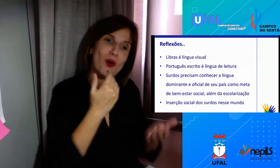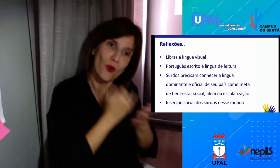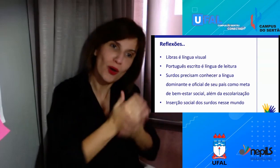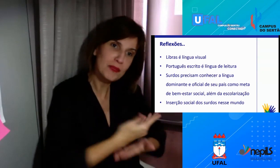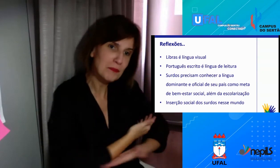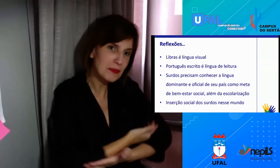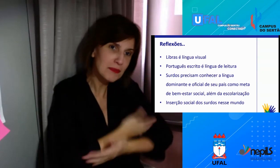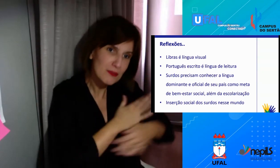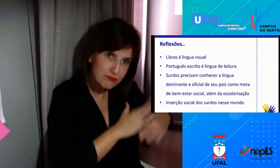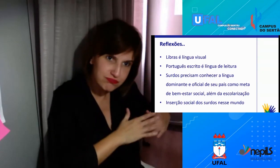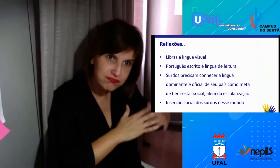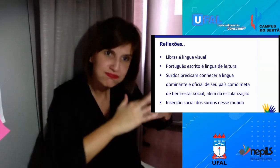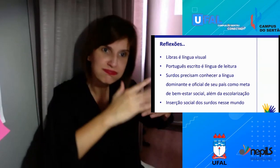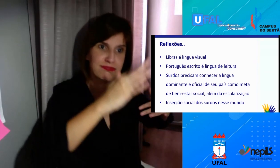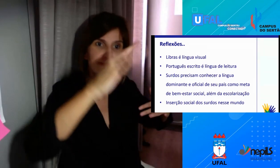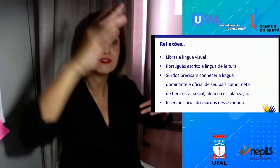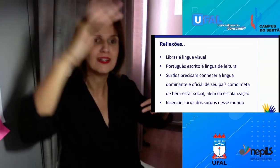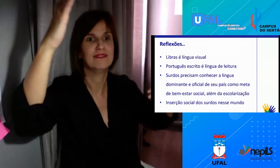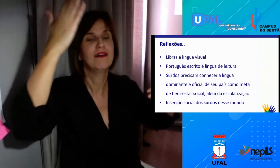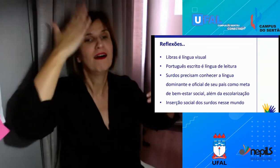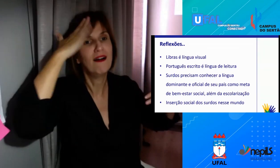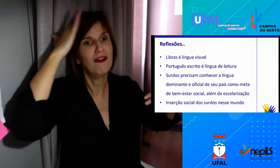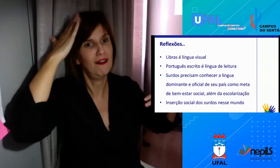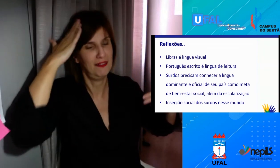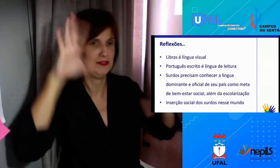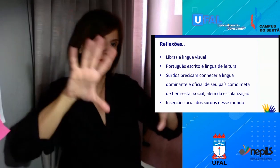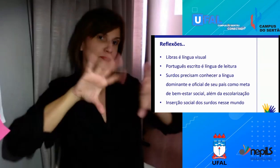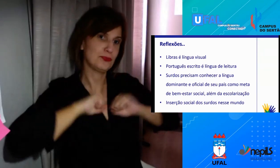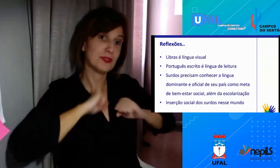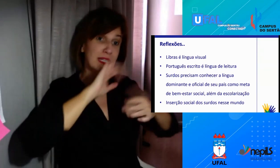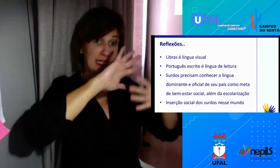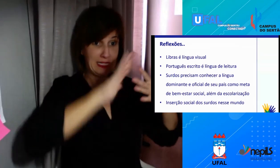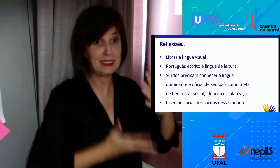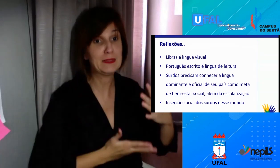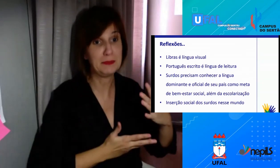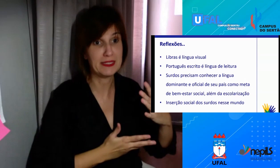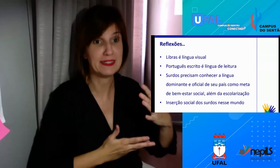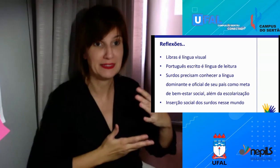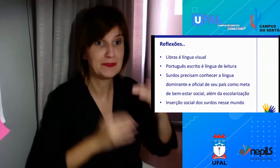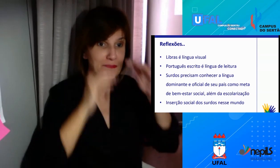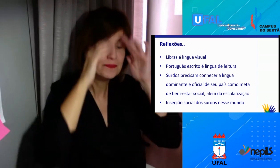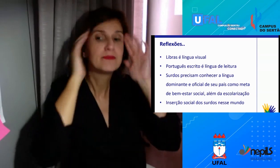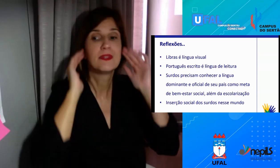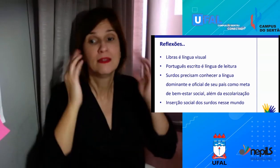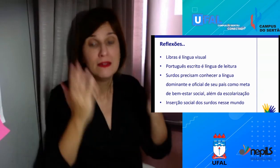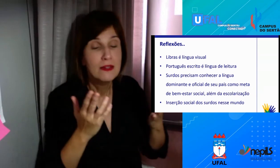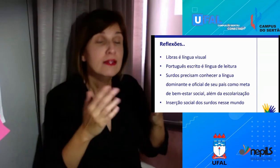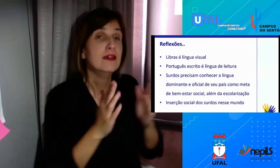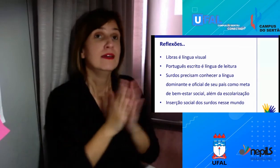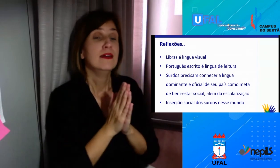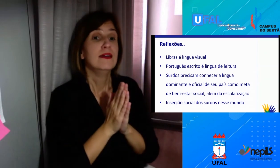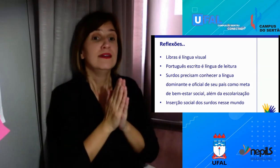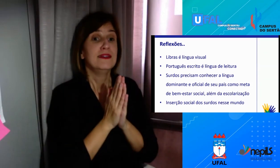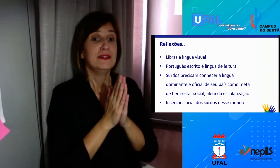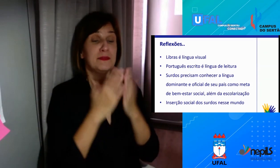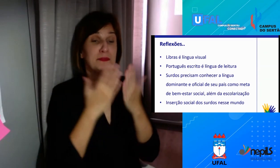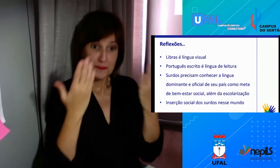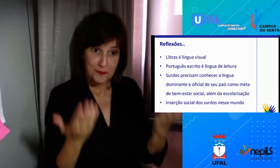da escolaridade. Então, há essa questão de se dizer que o Enem é algo que é realmente bastante